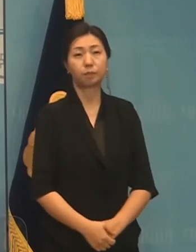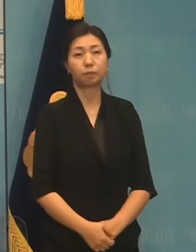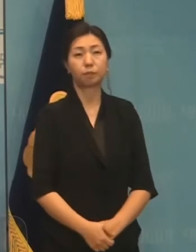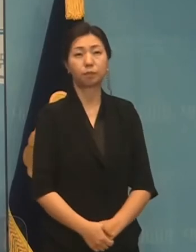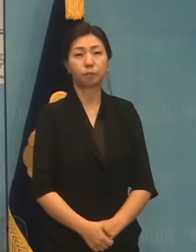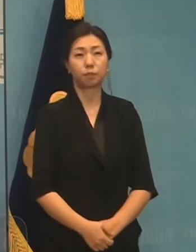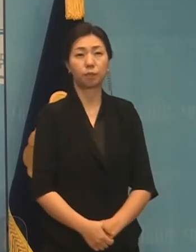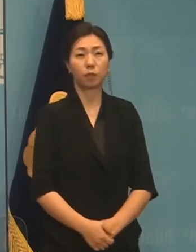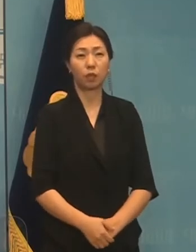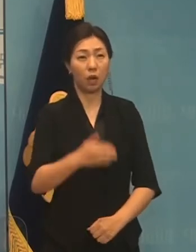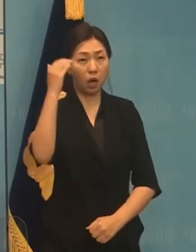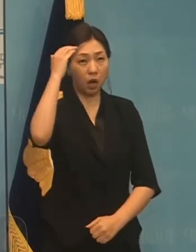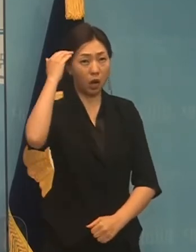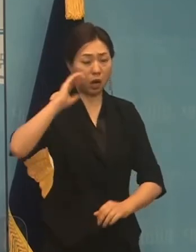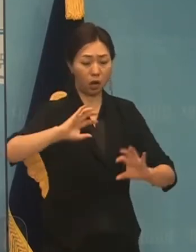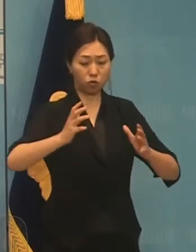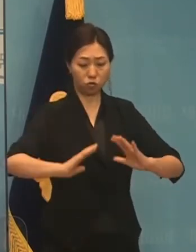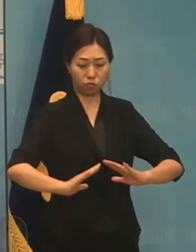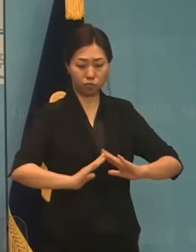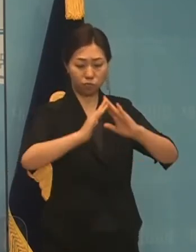건국 이래 오로지